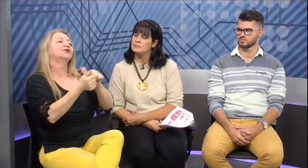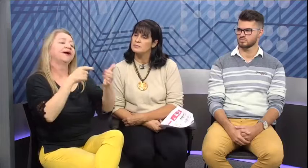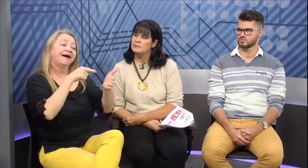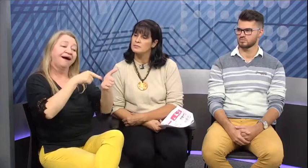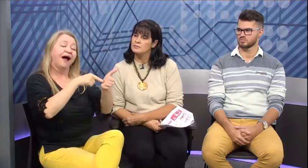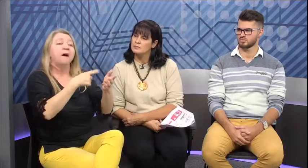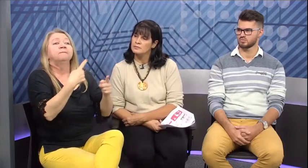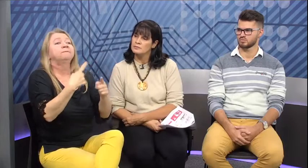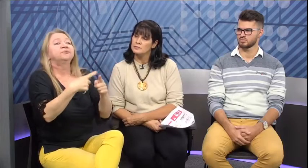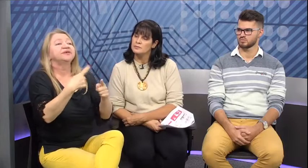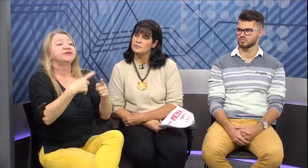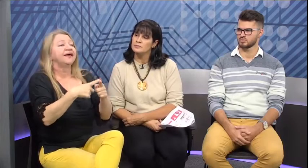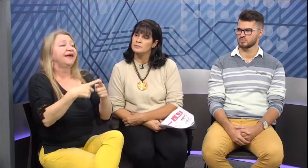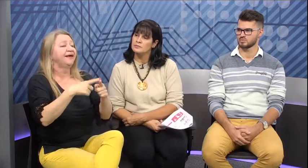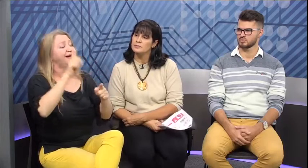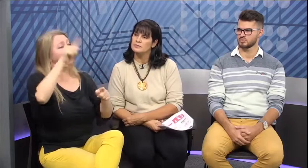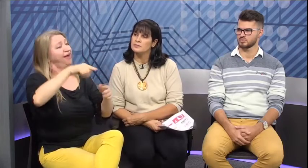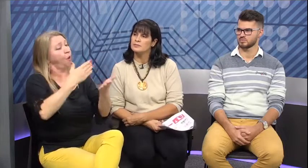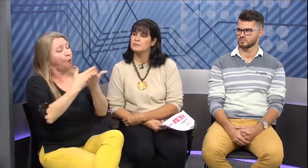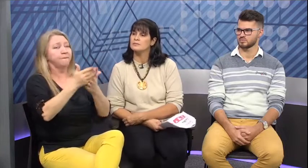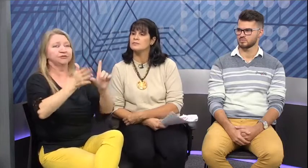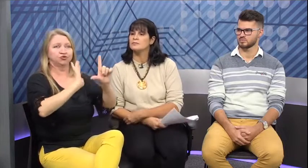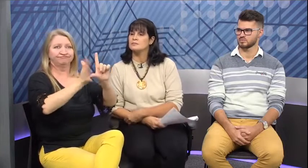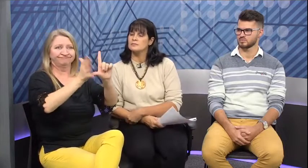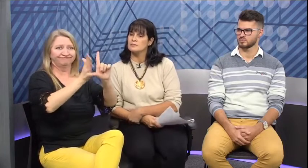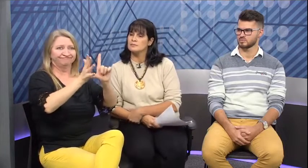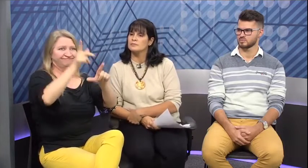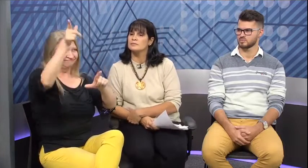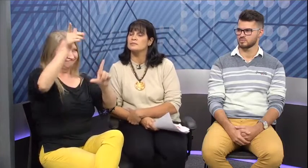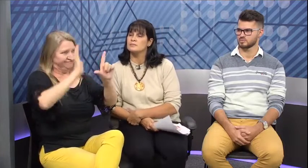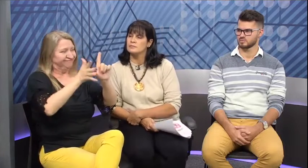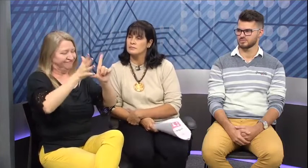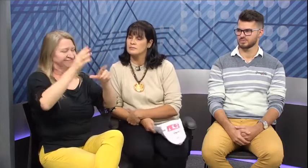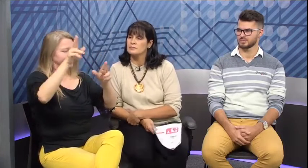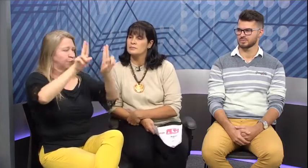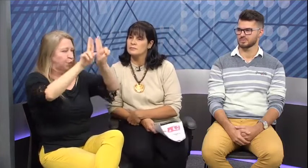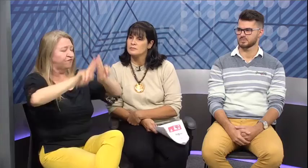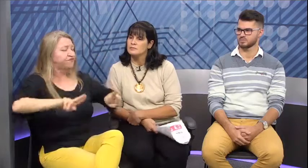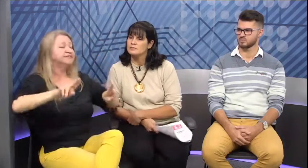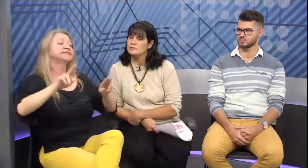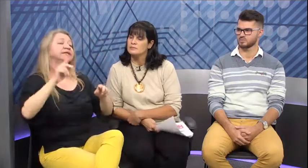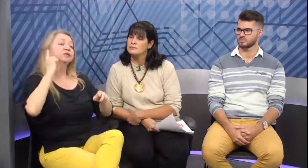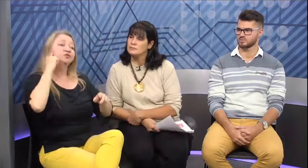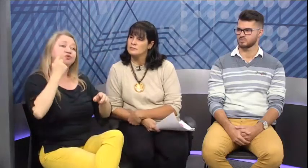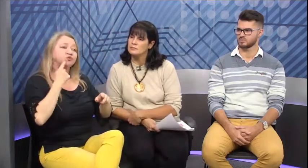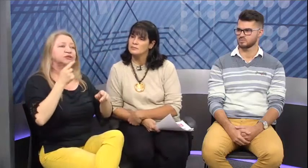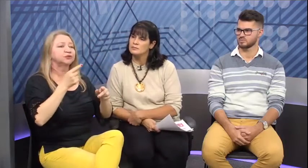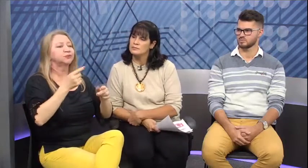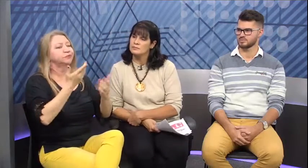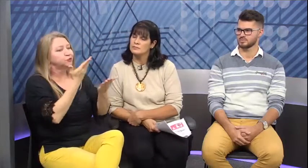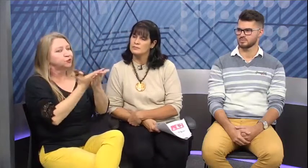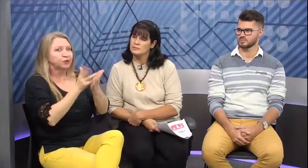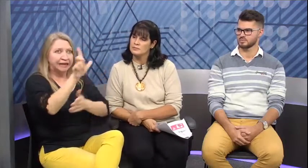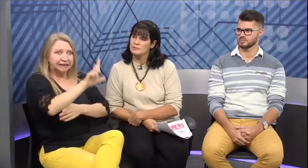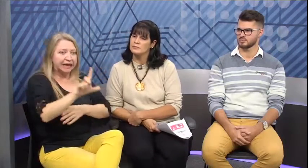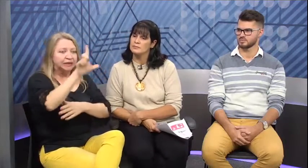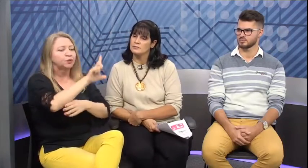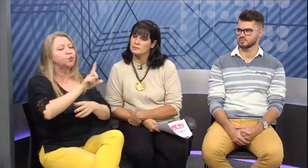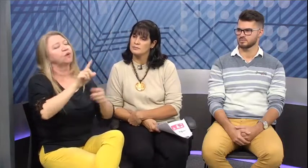lançaram esses novos contos adaptados, né? Isso começou bastante com o curso de letras libras, né?